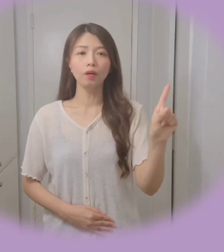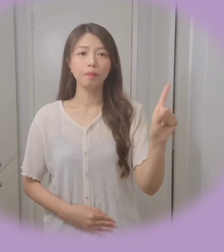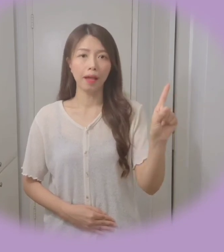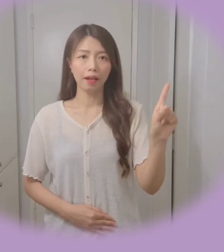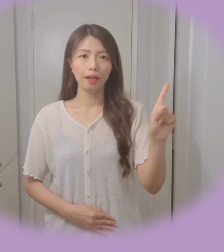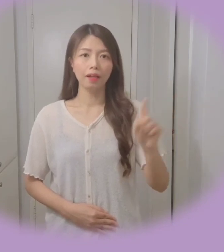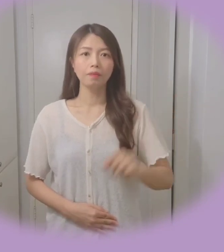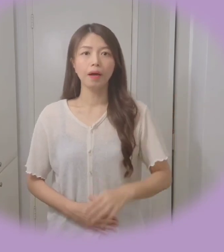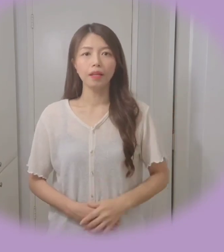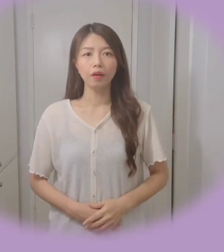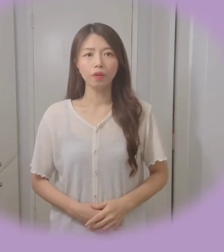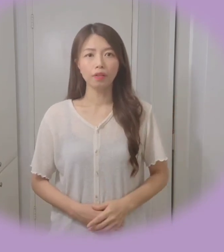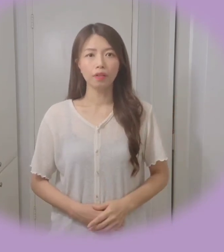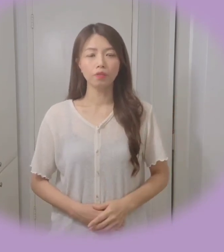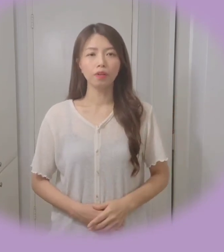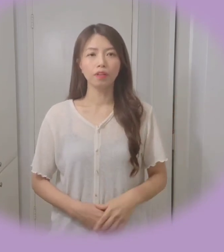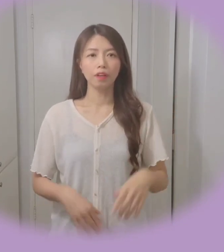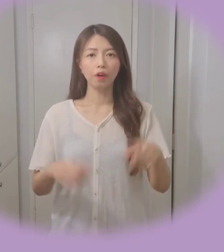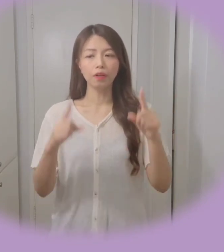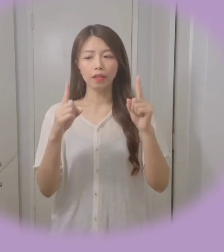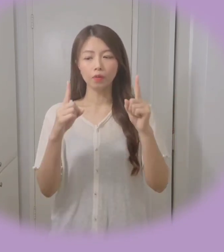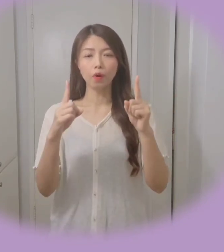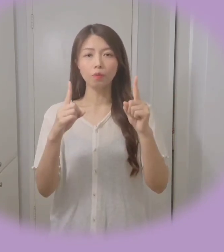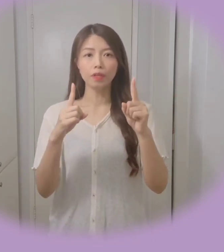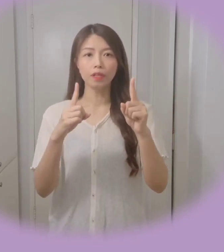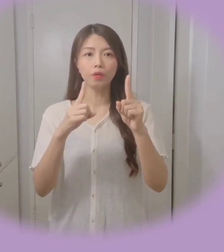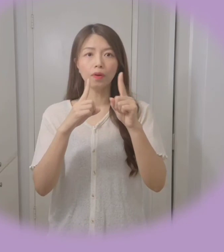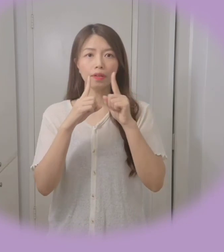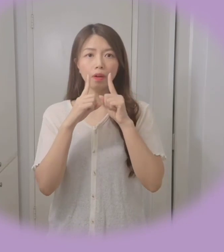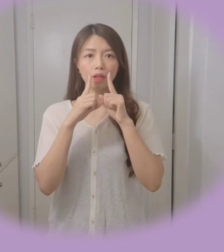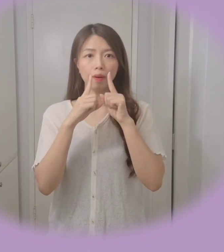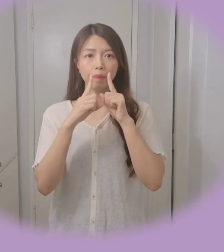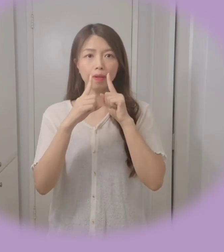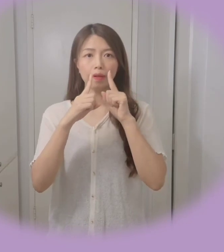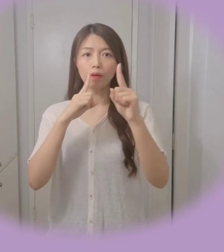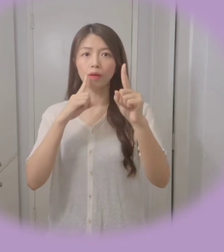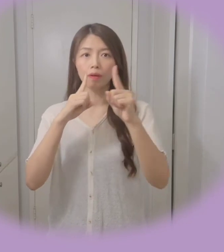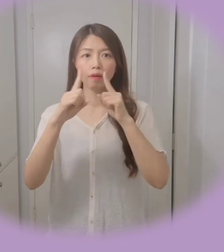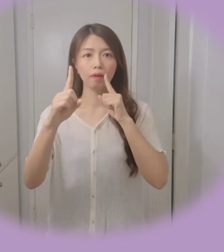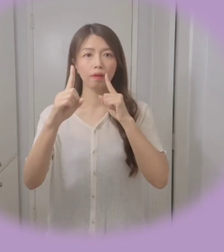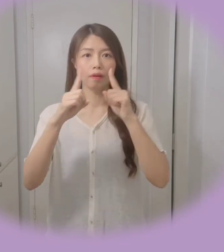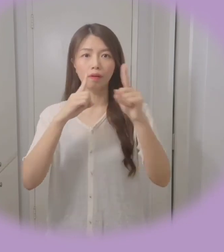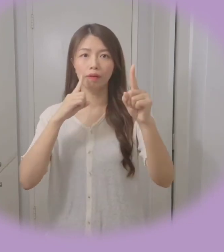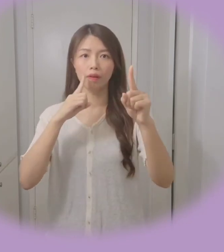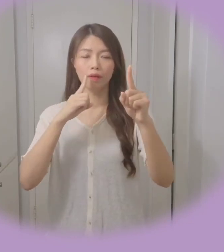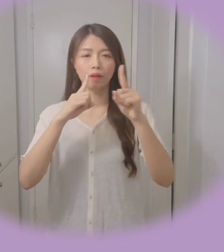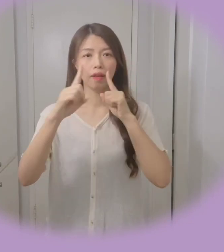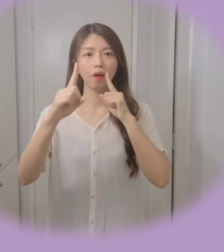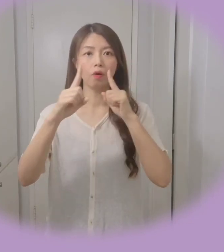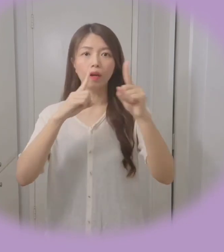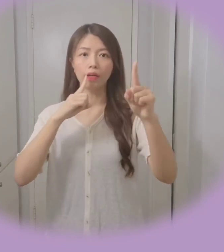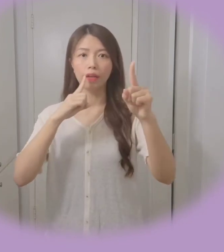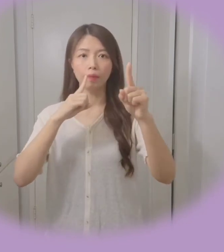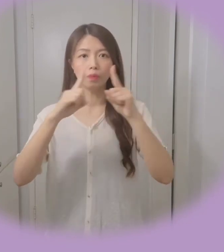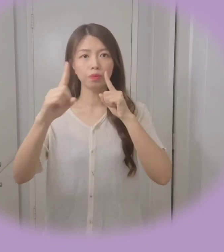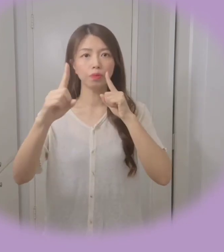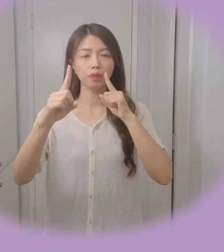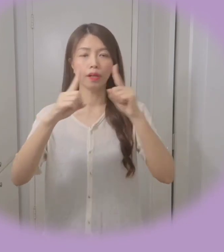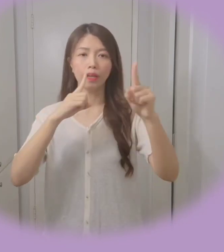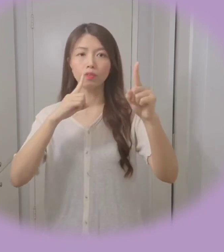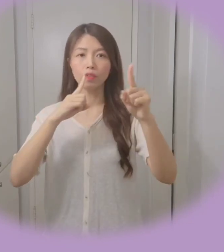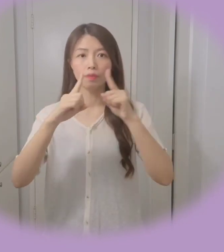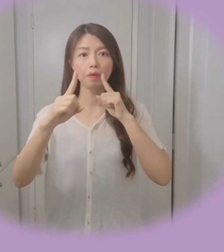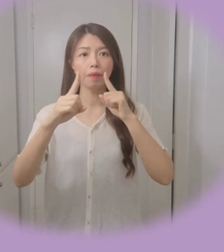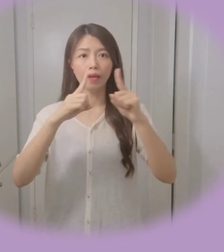아무 말이라고 한 뜻의 수어는요, 양손 검지를 이용해서 입 앞에서 이렇게 엇갈리게